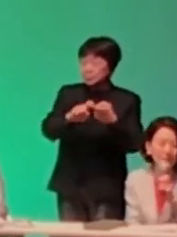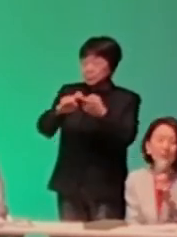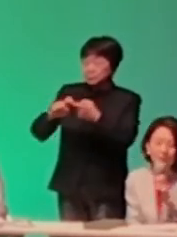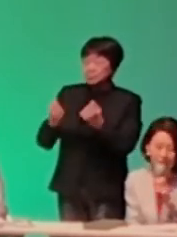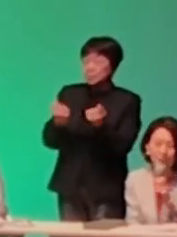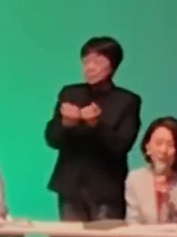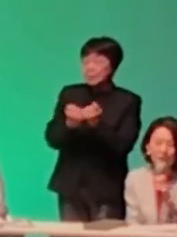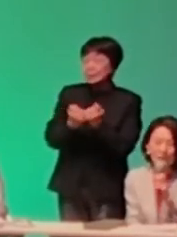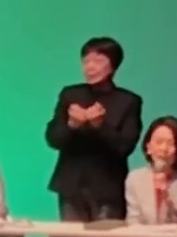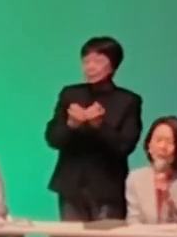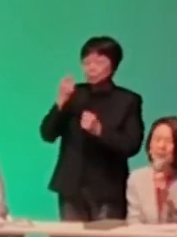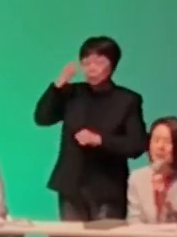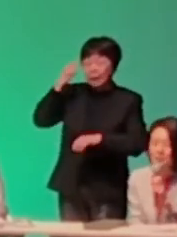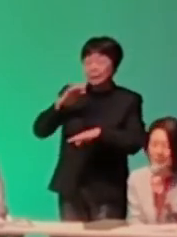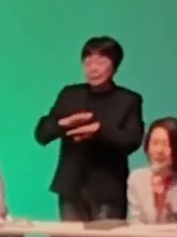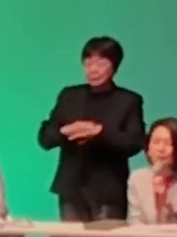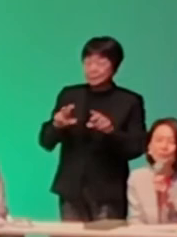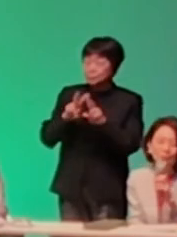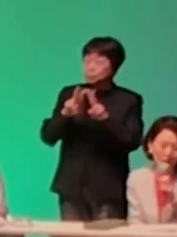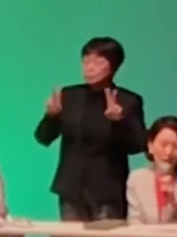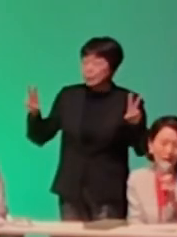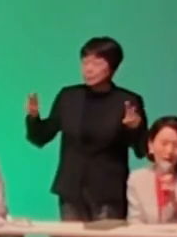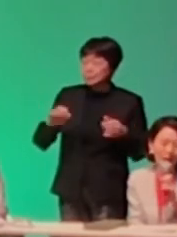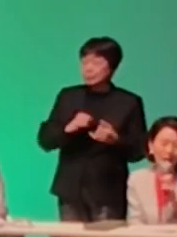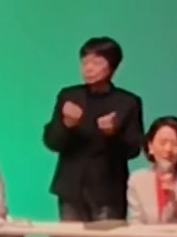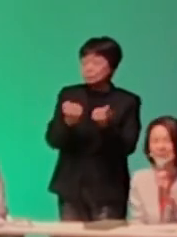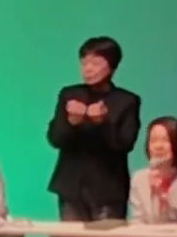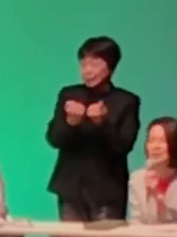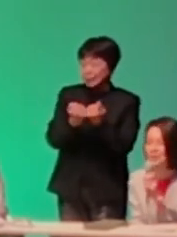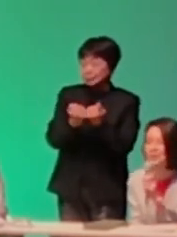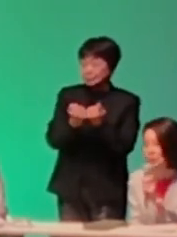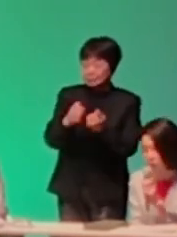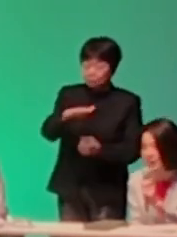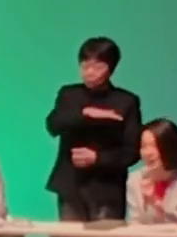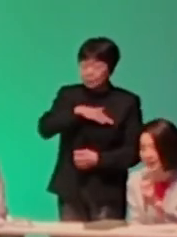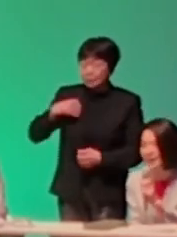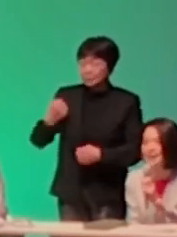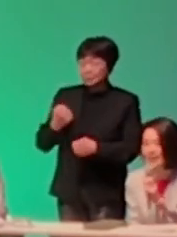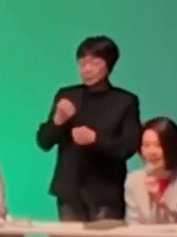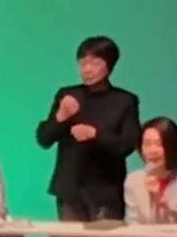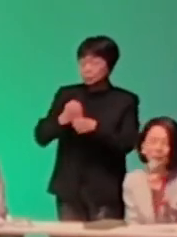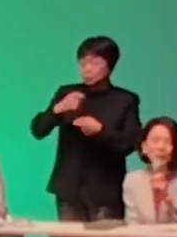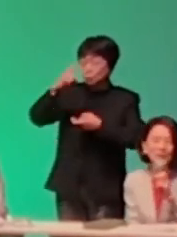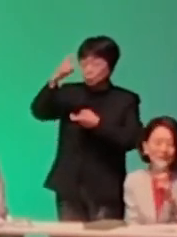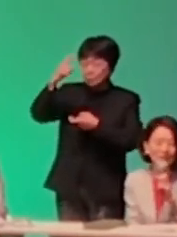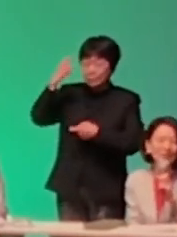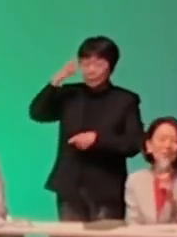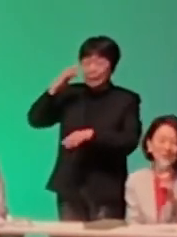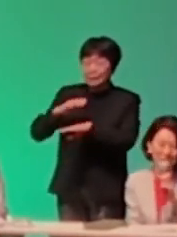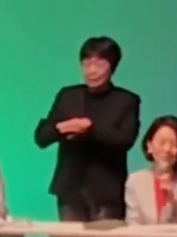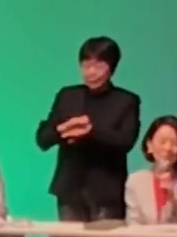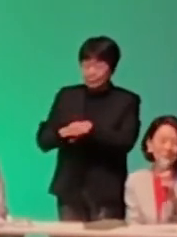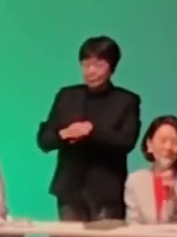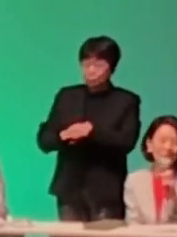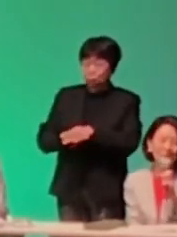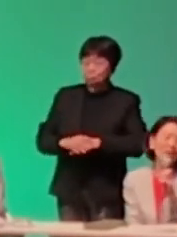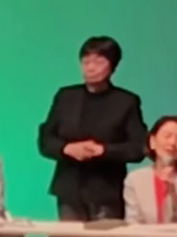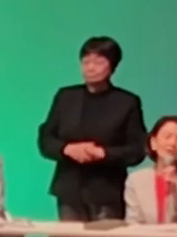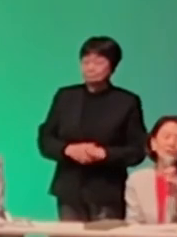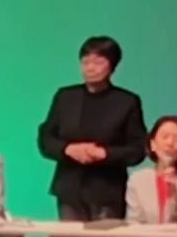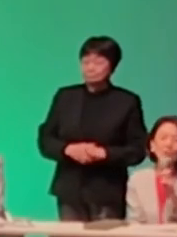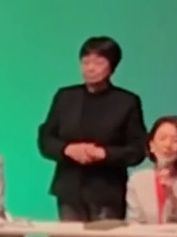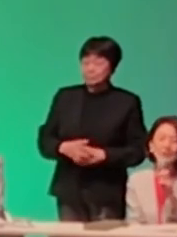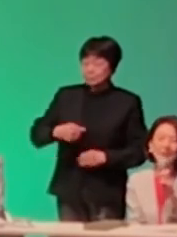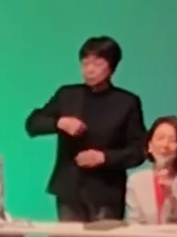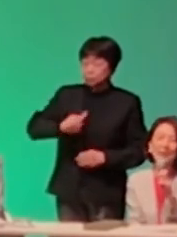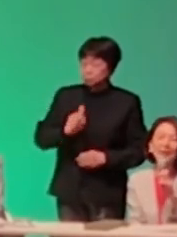方の実践です。でユニバーサルマナーというのは私たちが作った言葉考え方でこのように定義づけました。